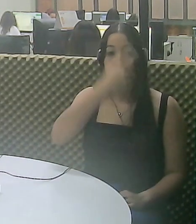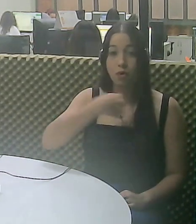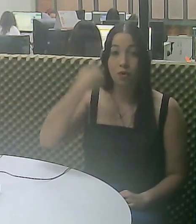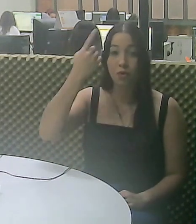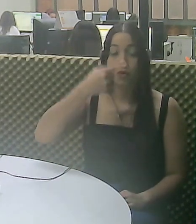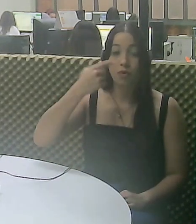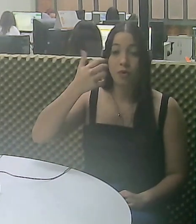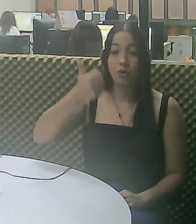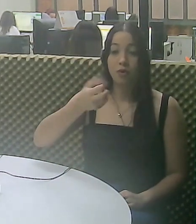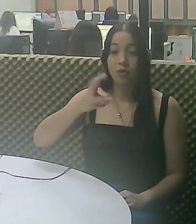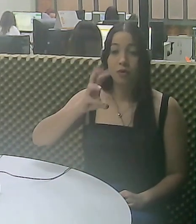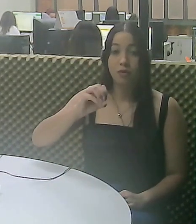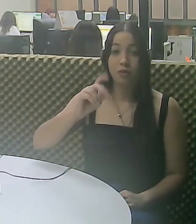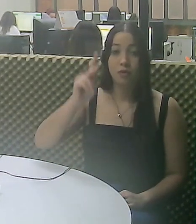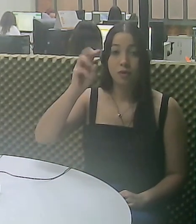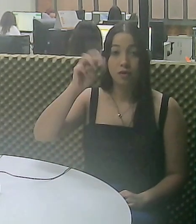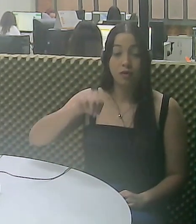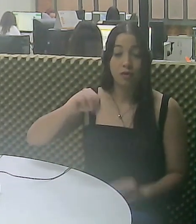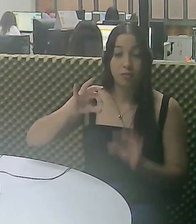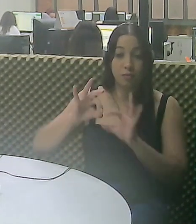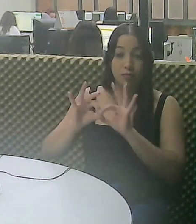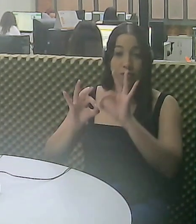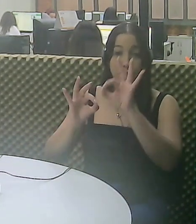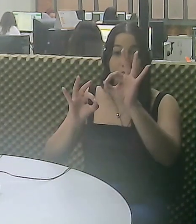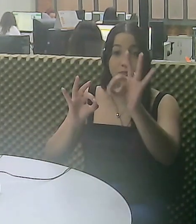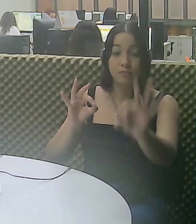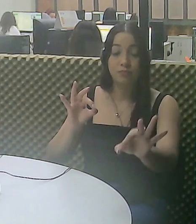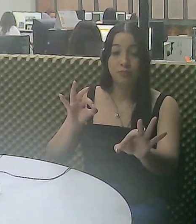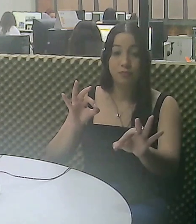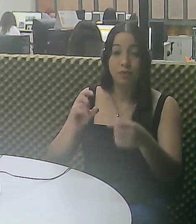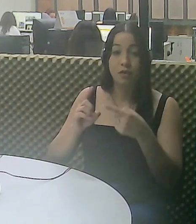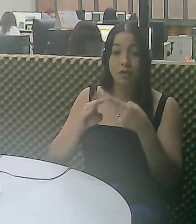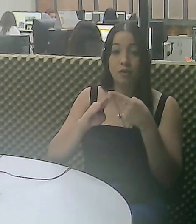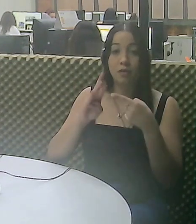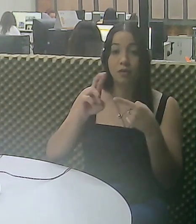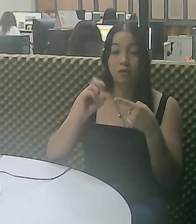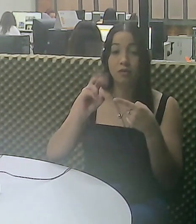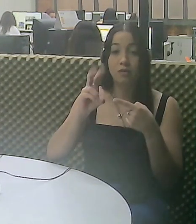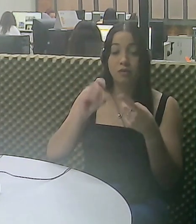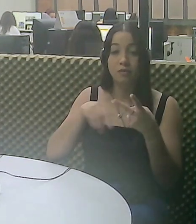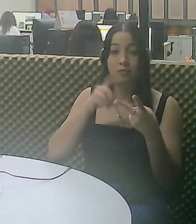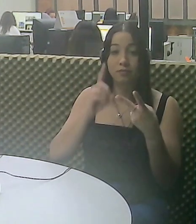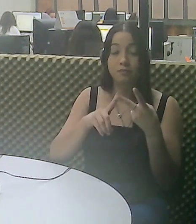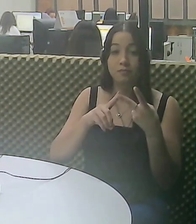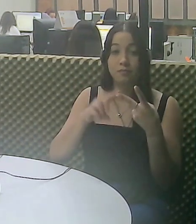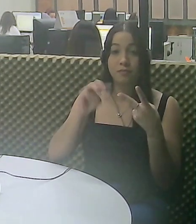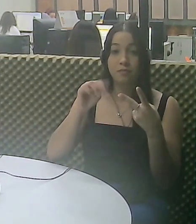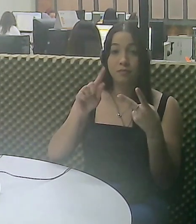os 130 quilômetros de percurso pelas rodovias BR-050,